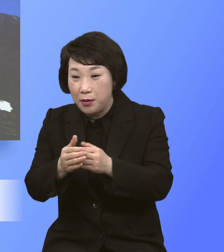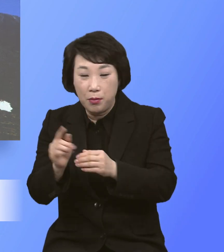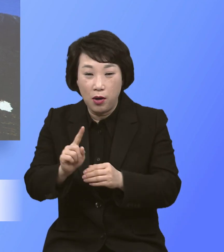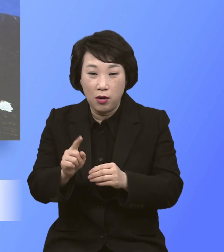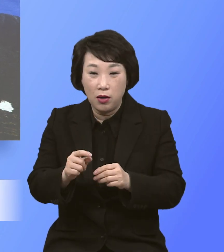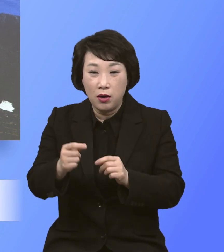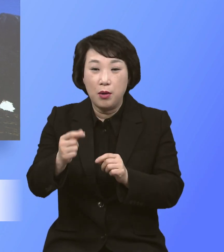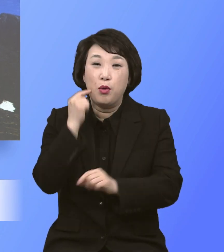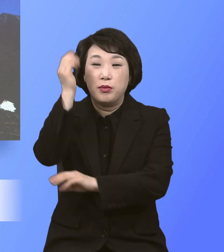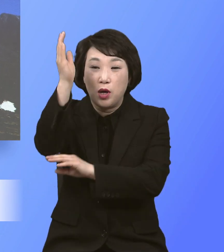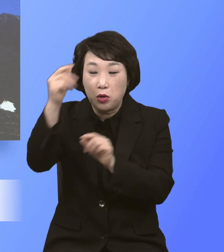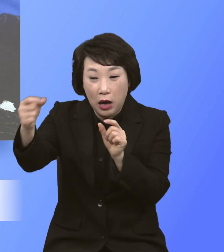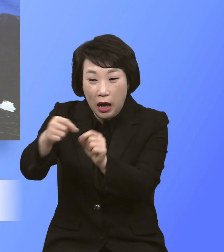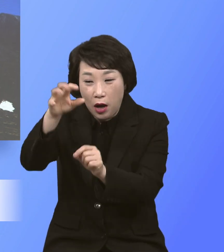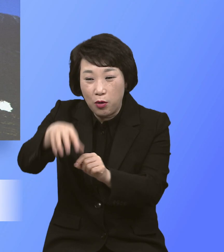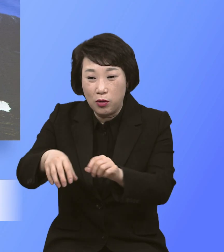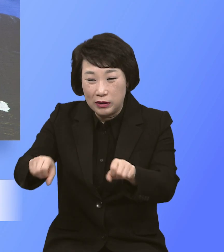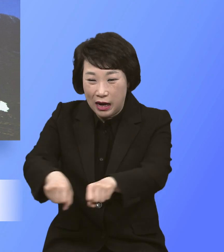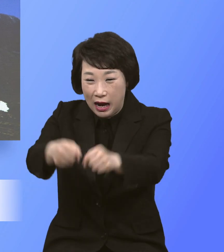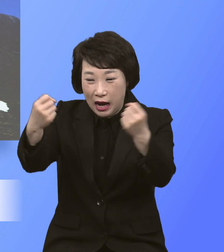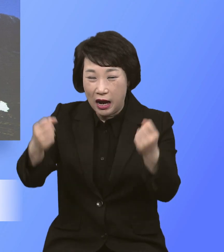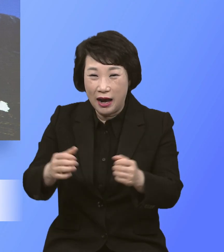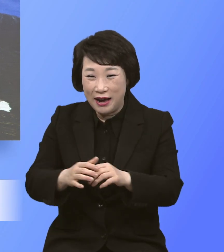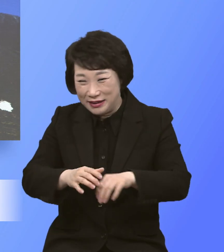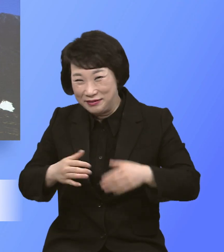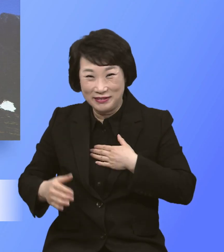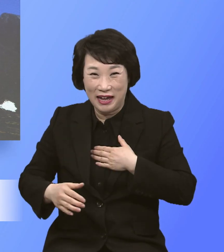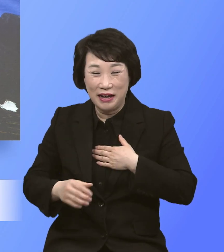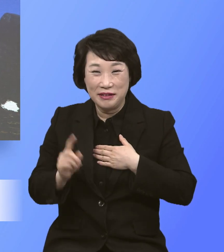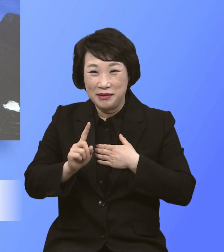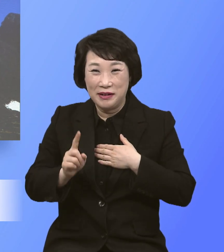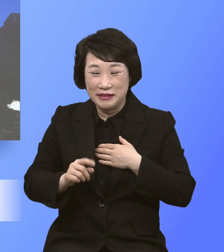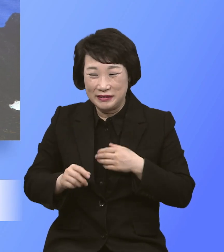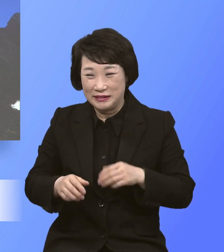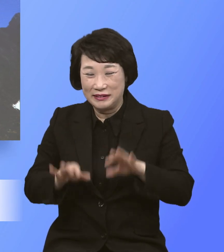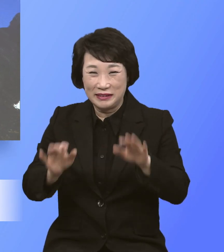다 찼잖아요. 막 그럼 막 앉아서